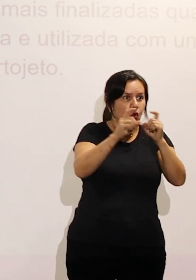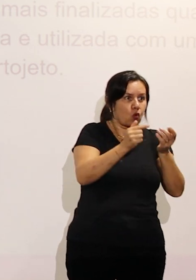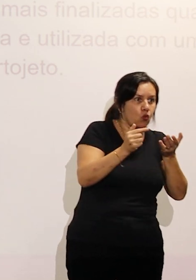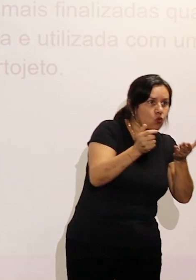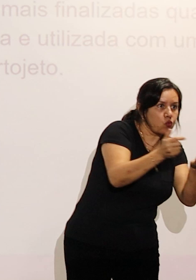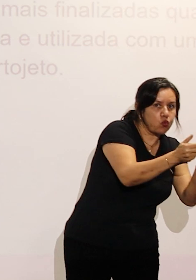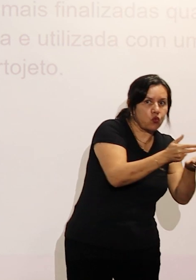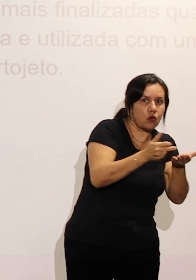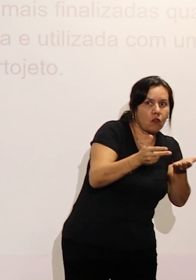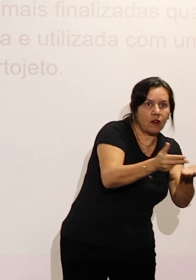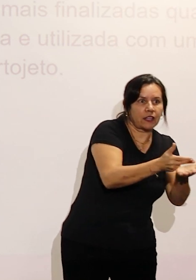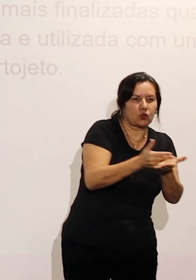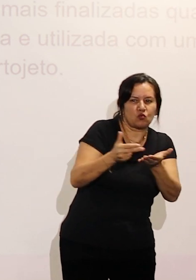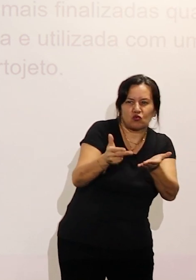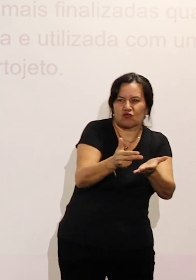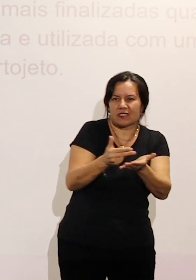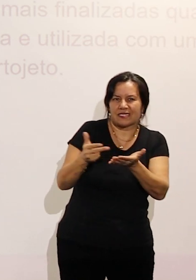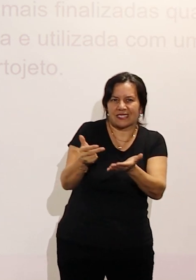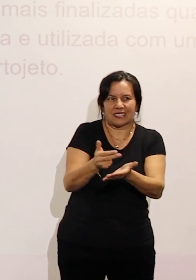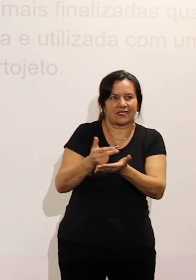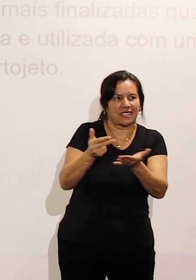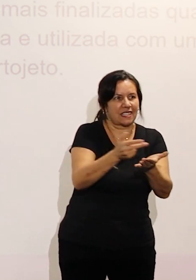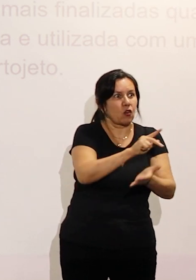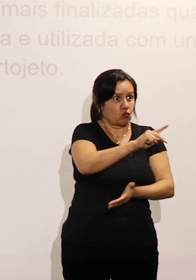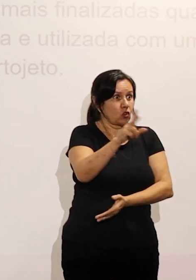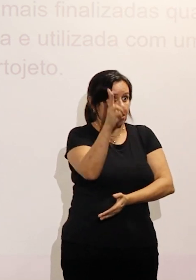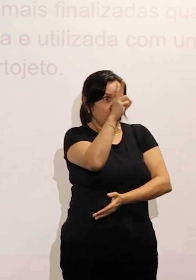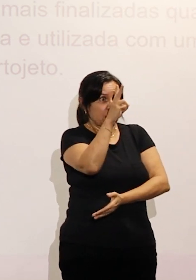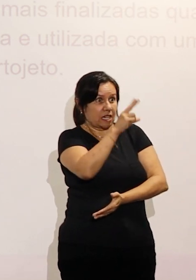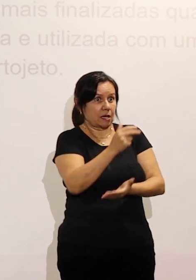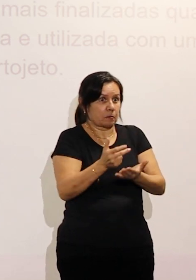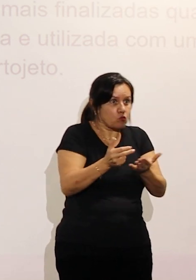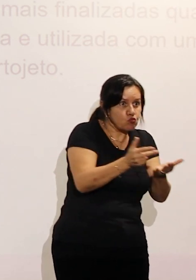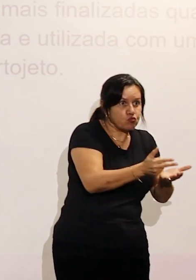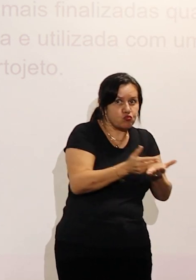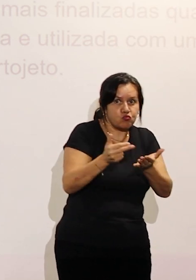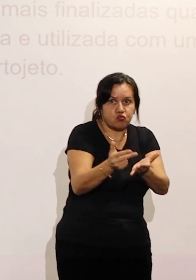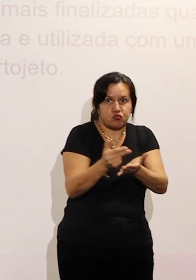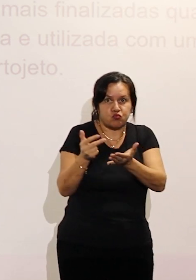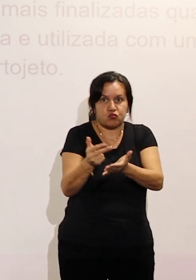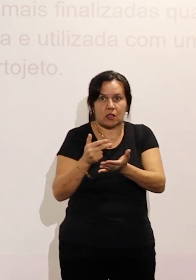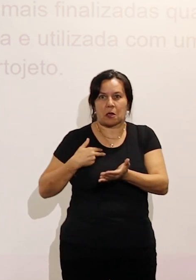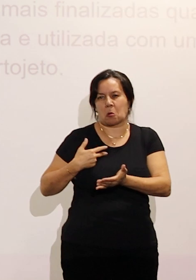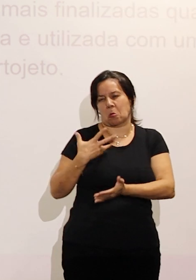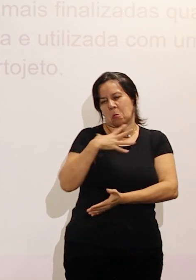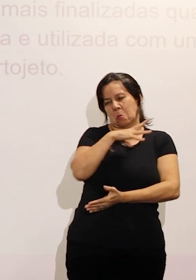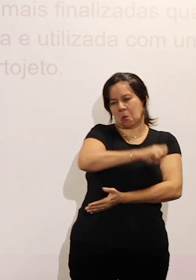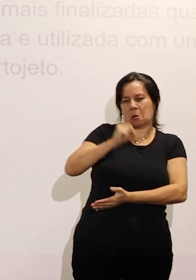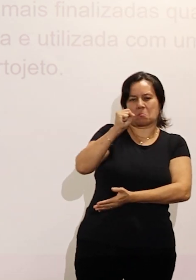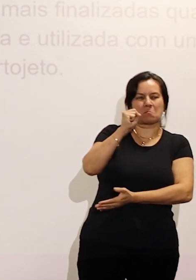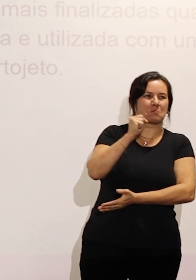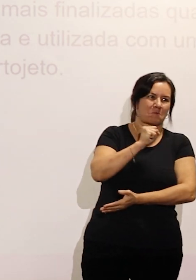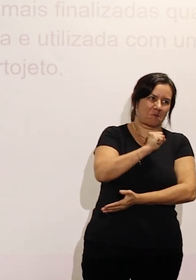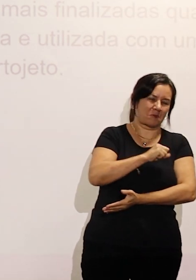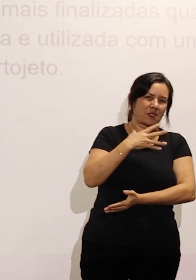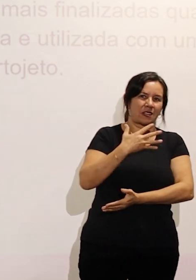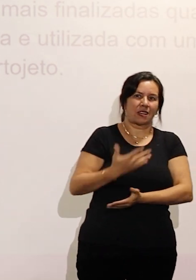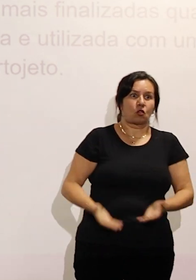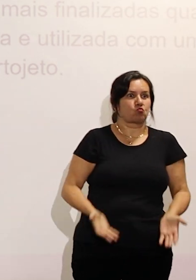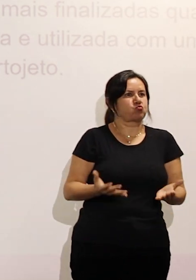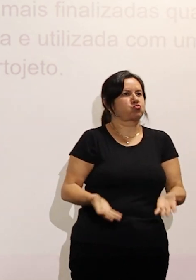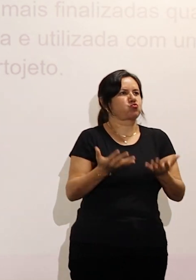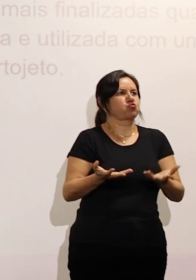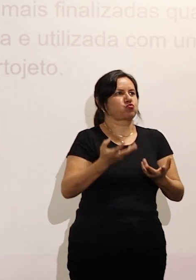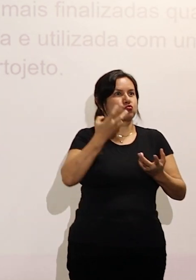qualquer coisa, desenha zoeira, faz uma loucura. E o Gartic Phone, principalmente, eu adoro. São coisas que estimulam muito a